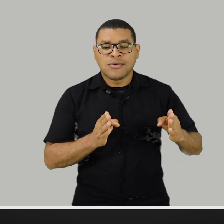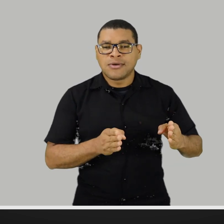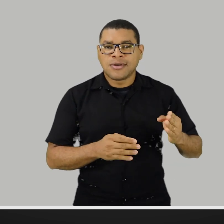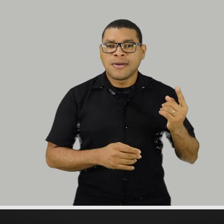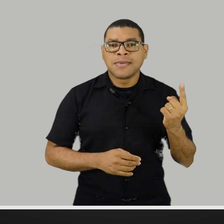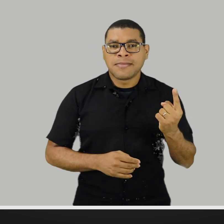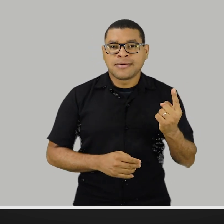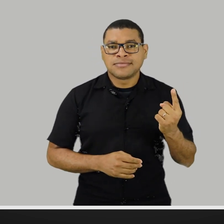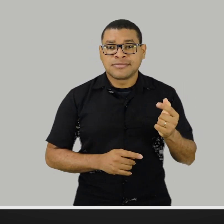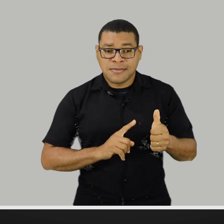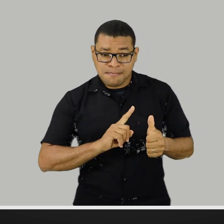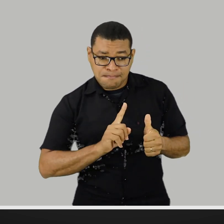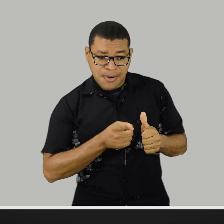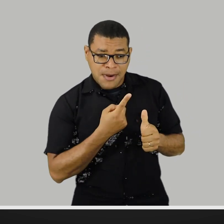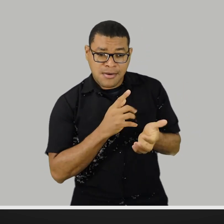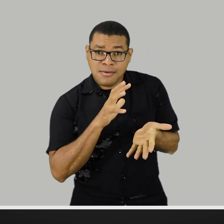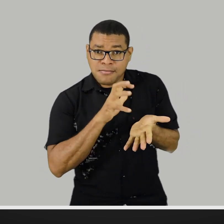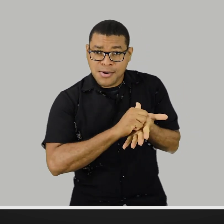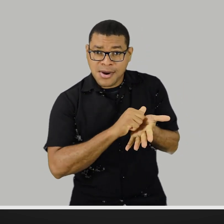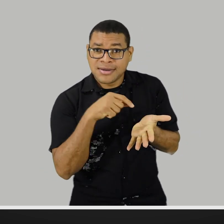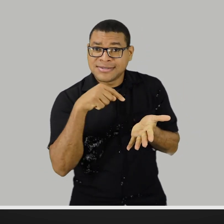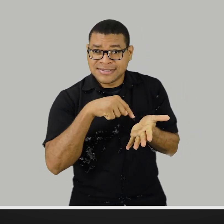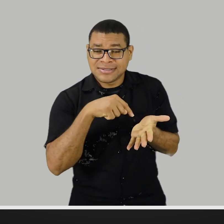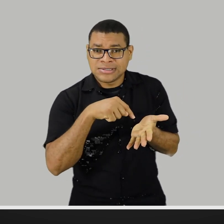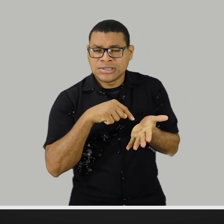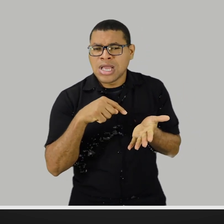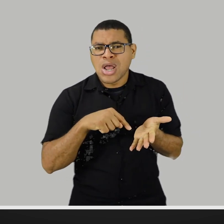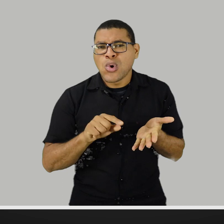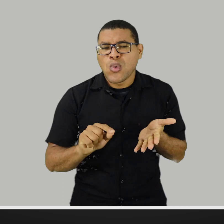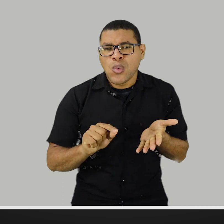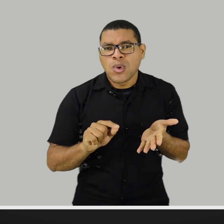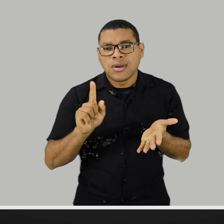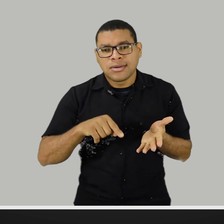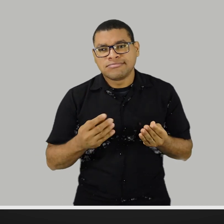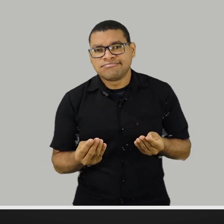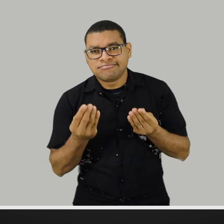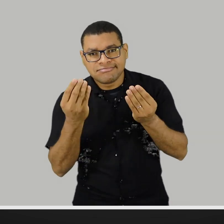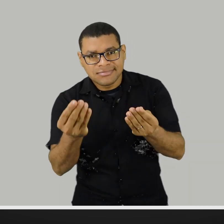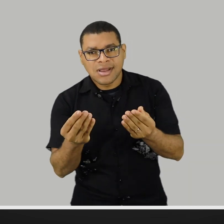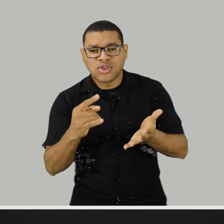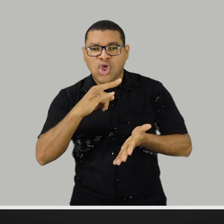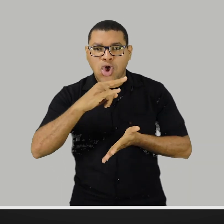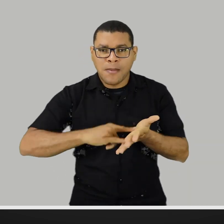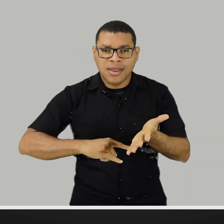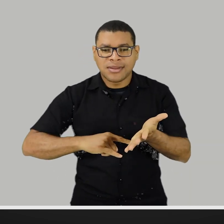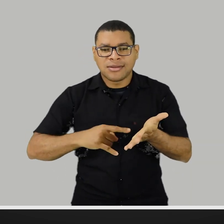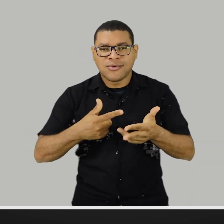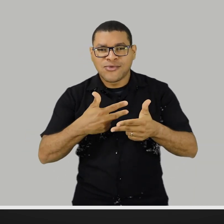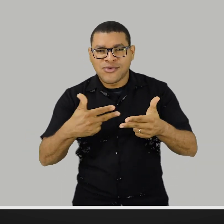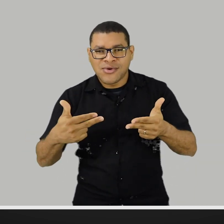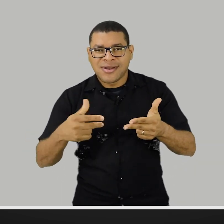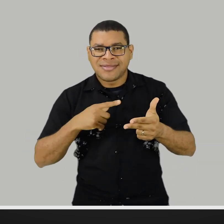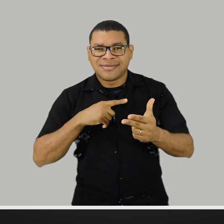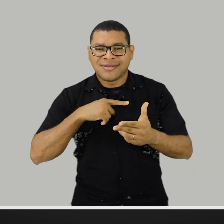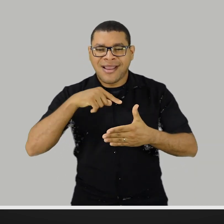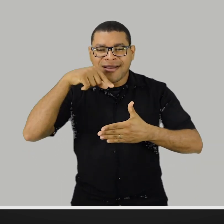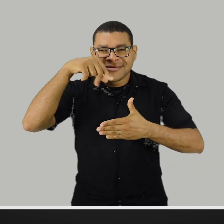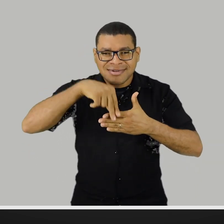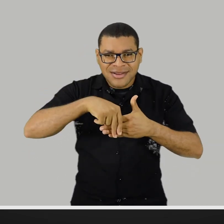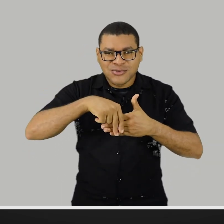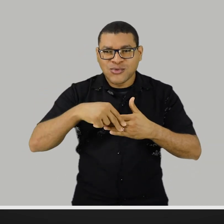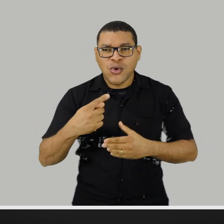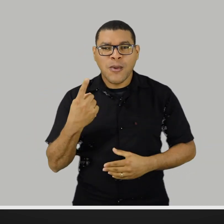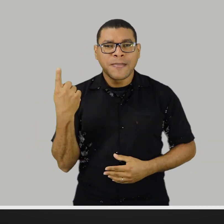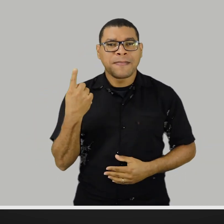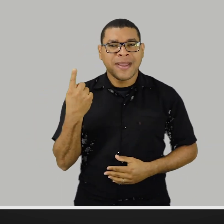primeira etapa pré matrícula institucional destina-se a entrega da documentação relacionada no anexo 1